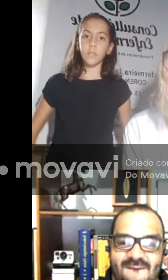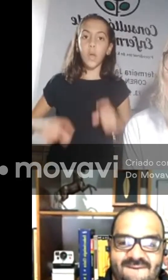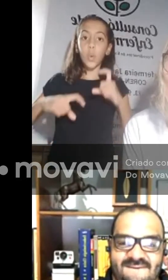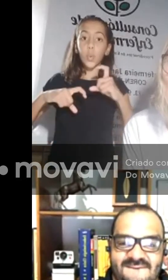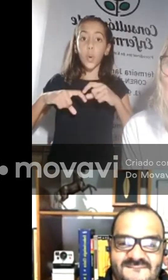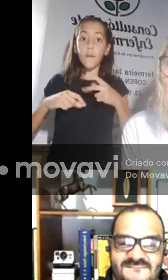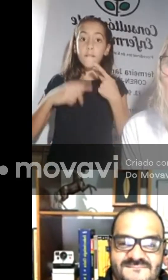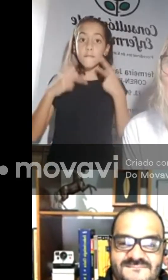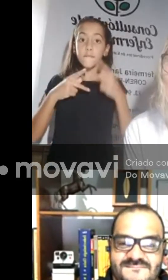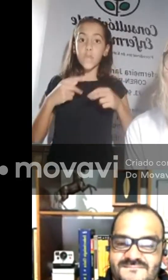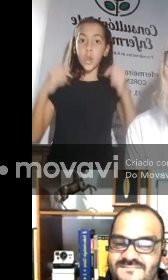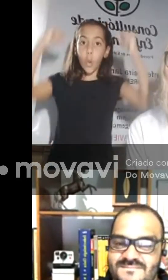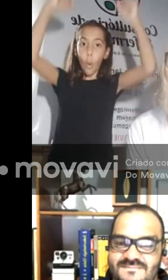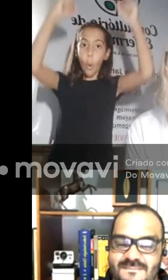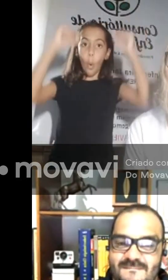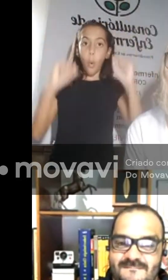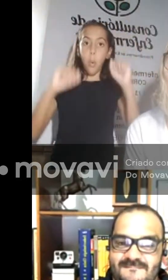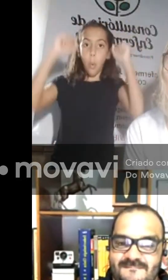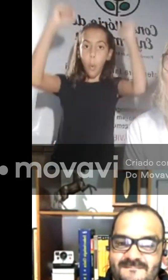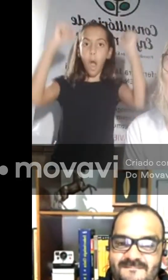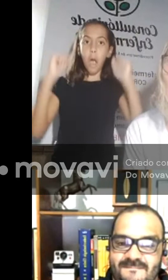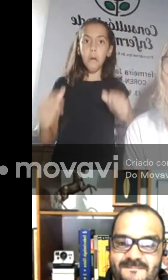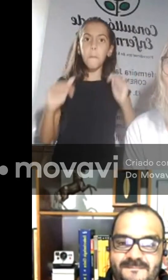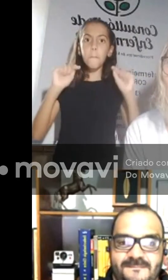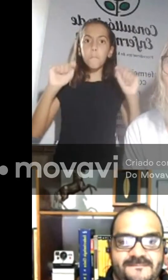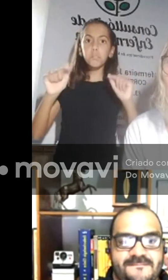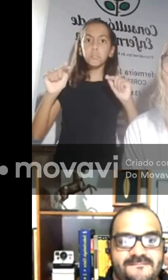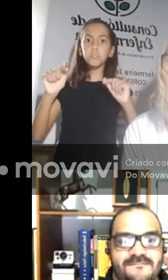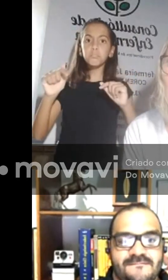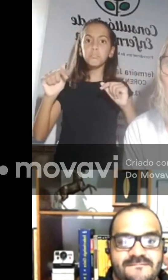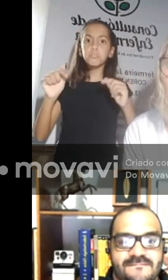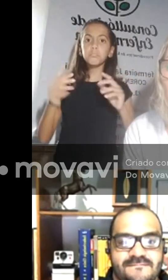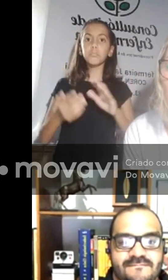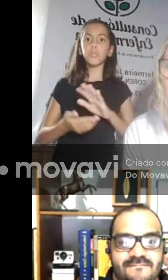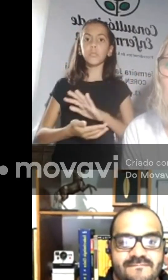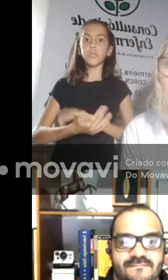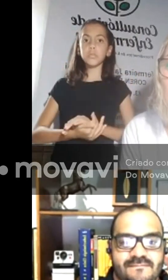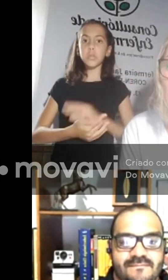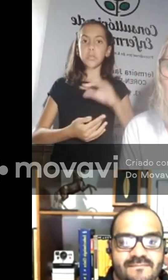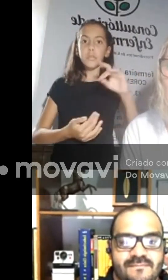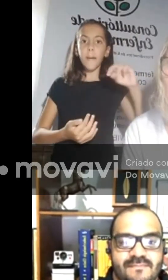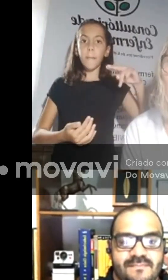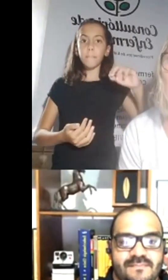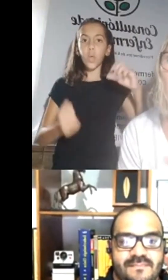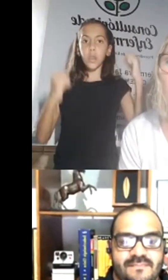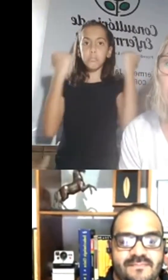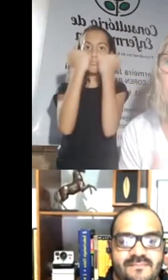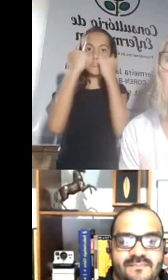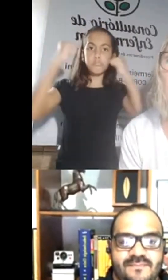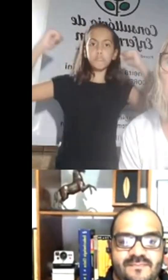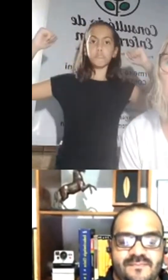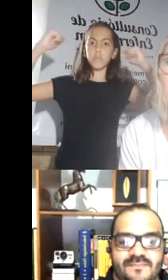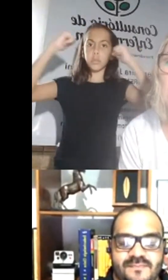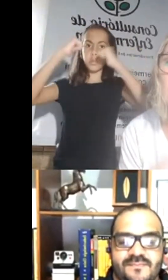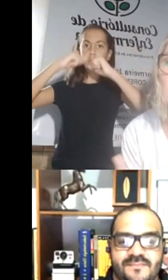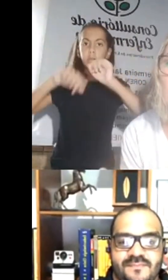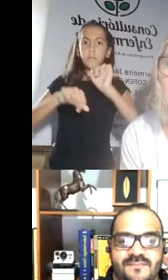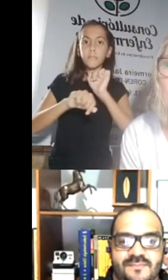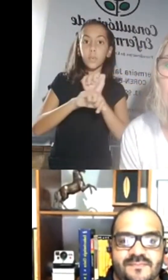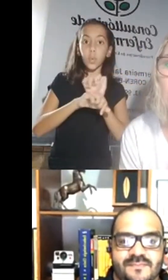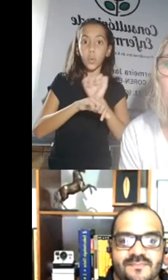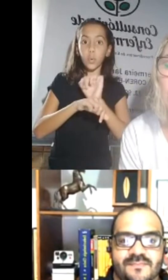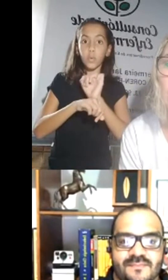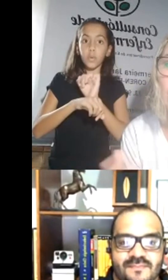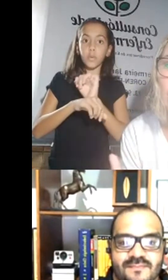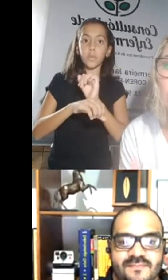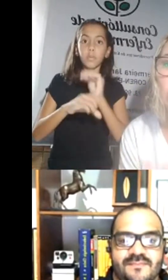falando em academia, como é que você tem feito aí nessa questão, né? Que você que é dono de uma academia, né? Houve as proibições aí